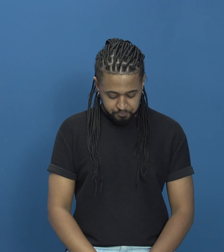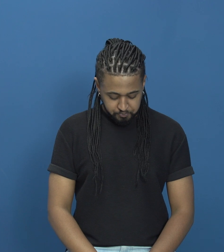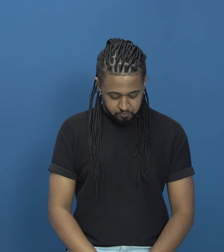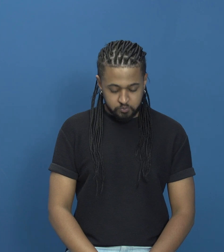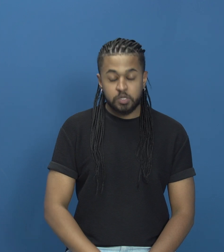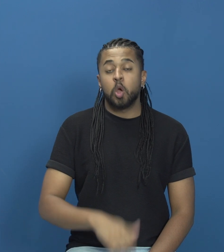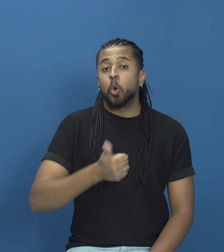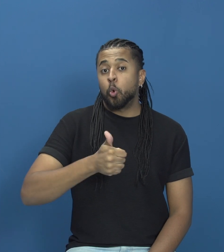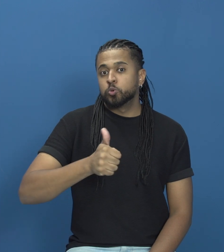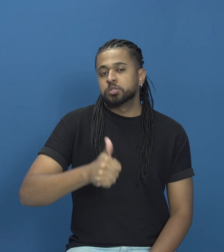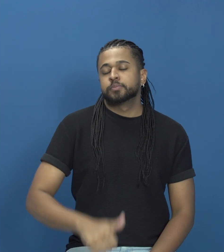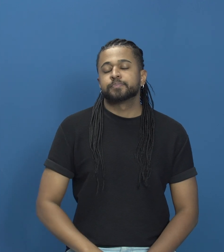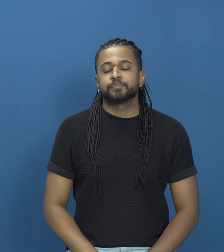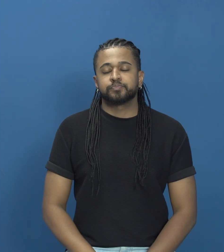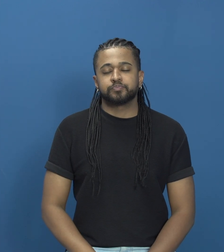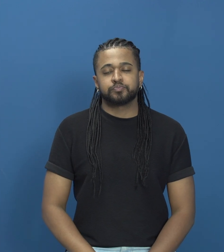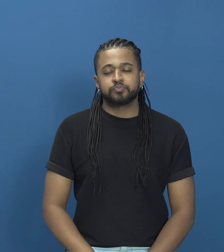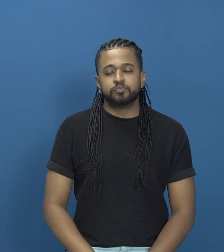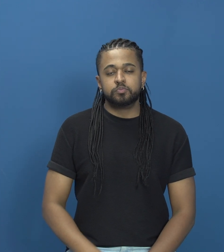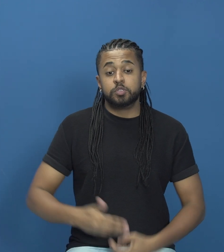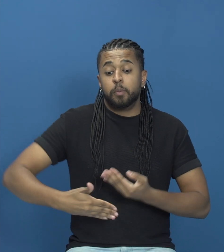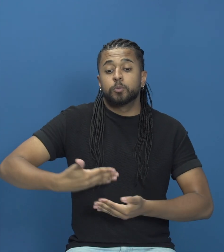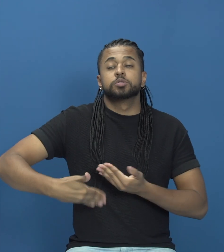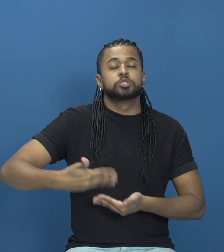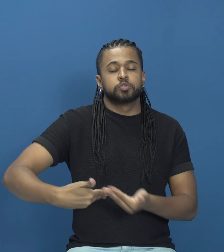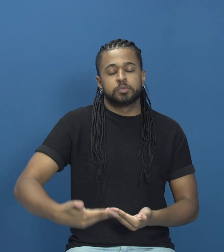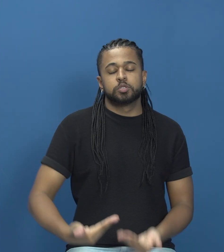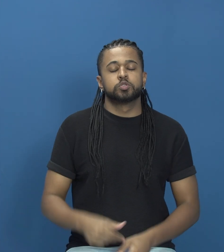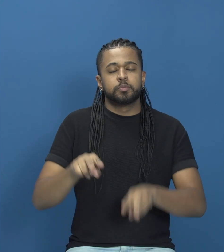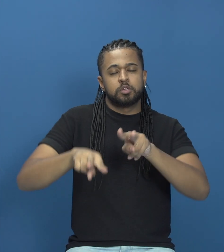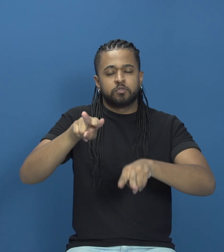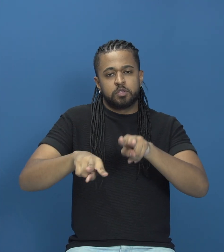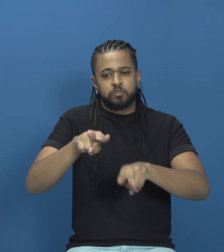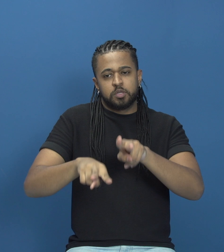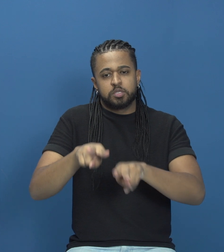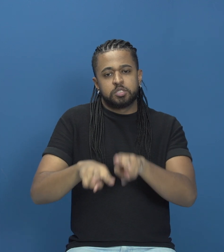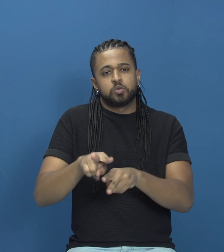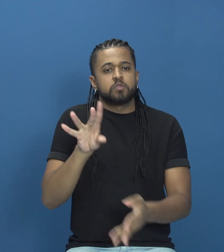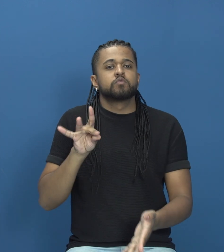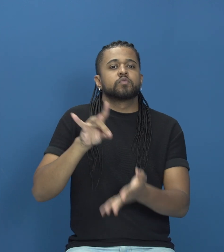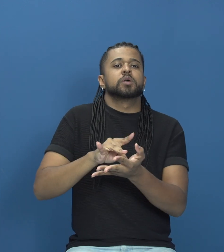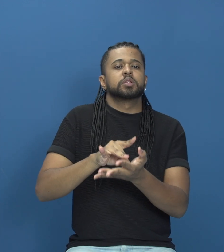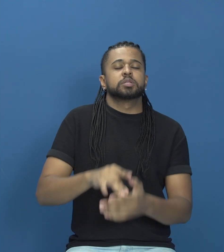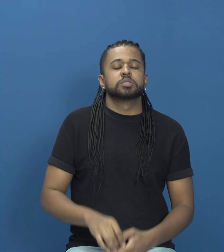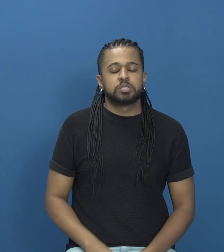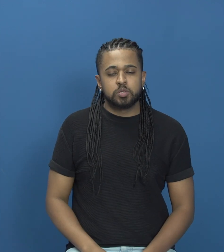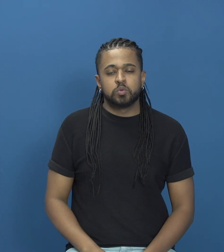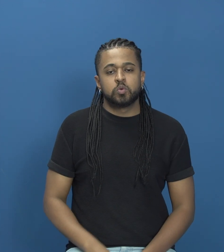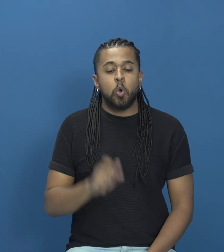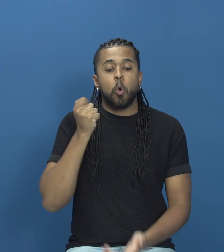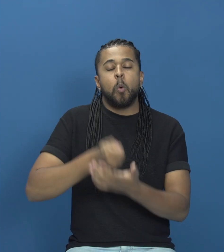Item 11. Dos procedimentos para verificação e validação dos